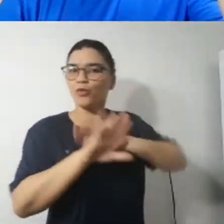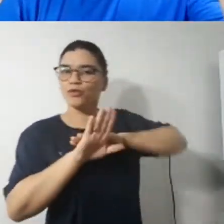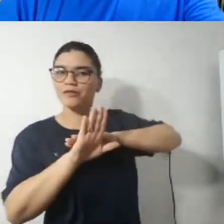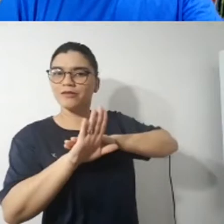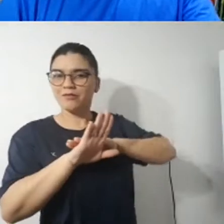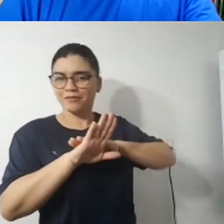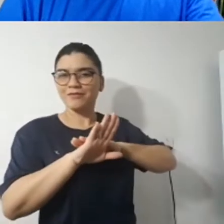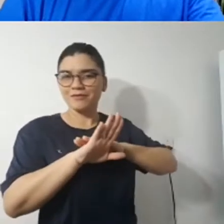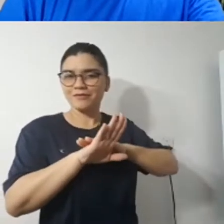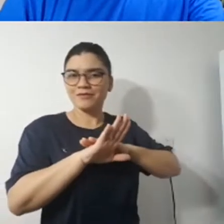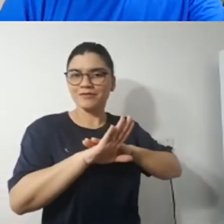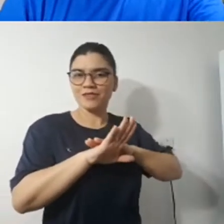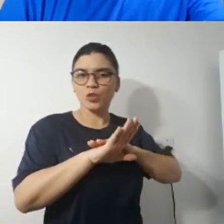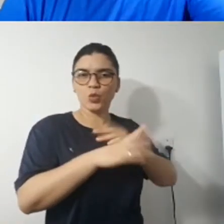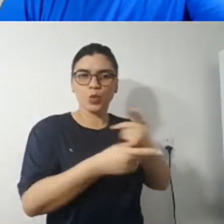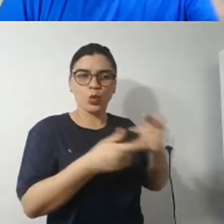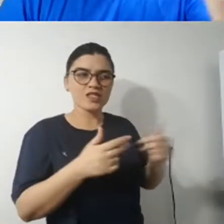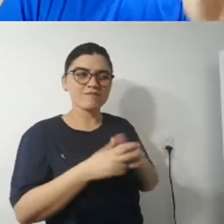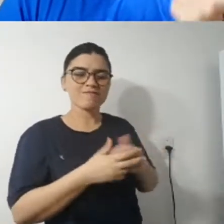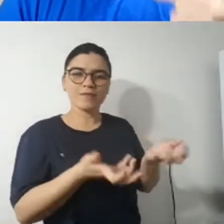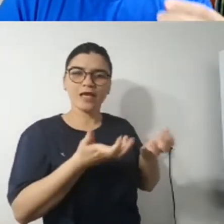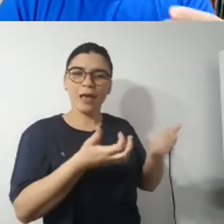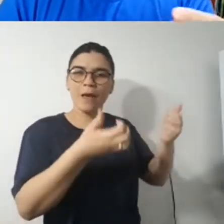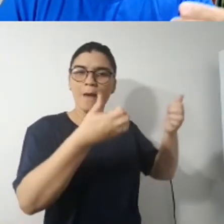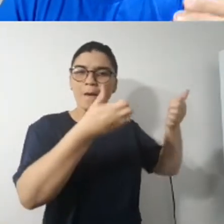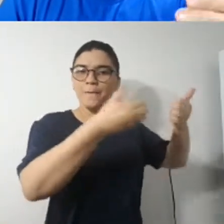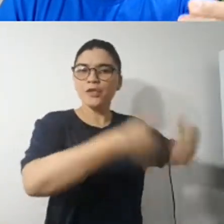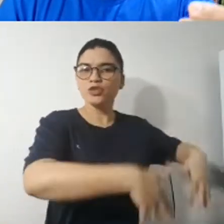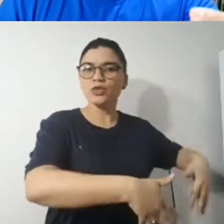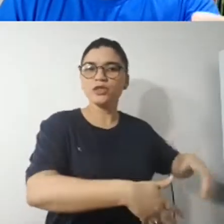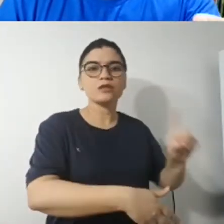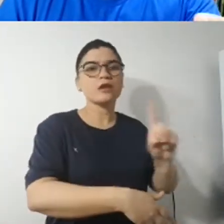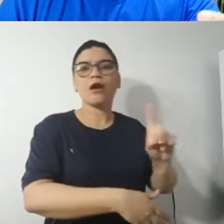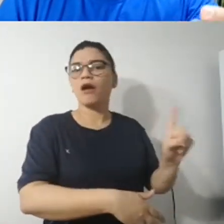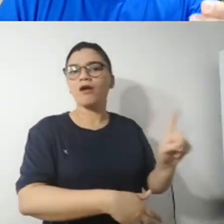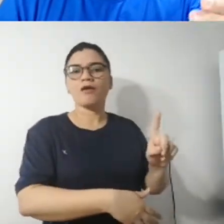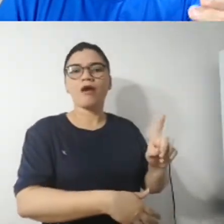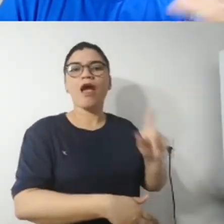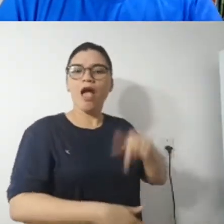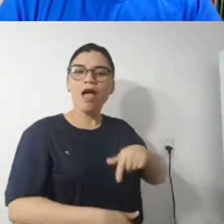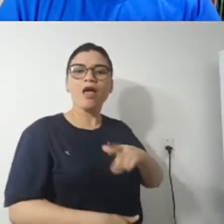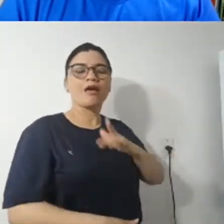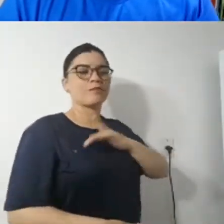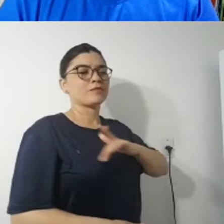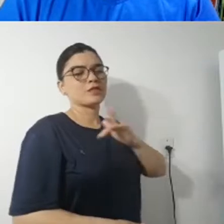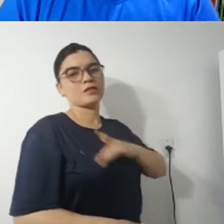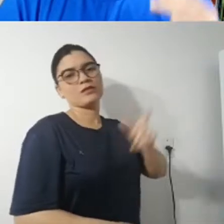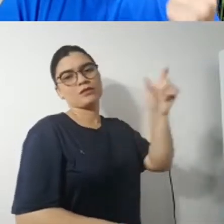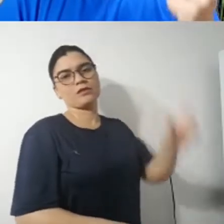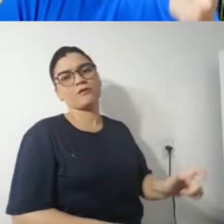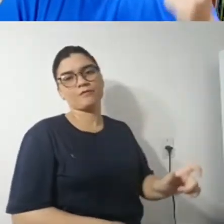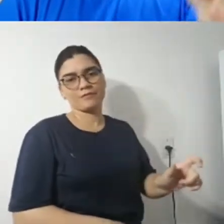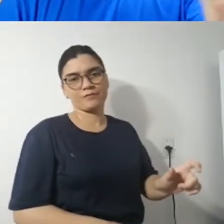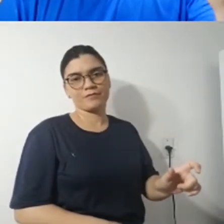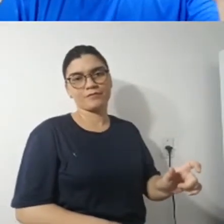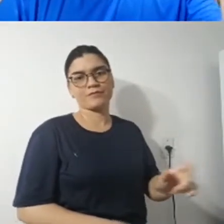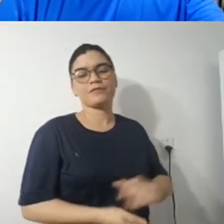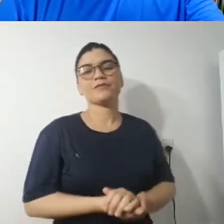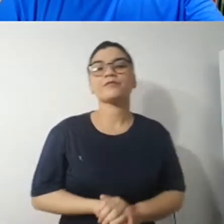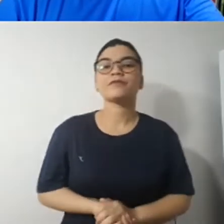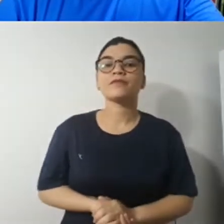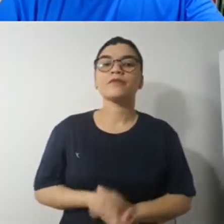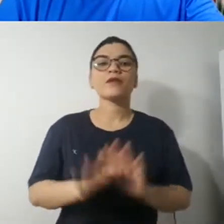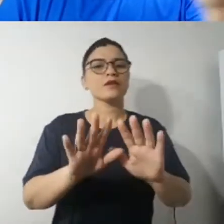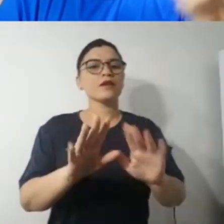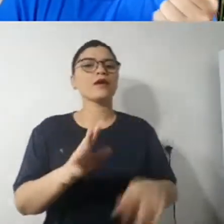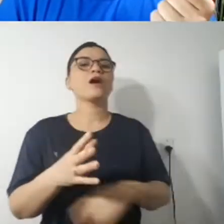prejudicar o outro, mas você ser misericordioso. Outra característica é humilde,